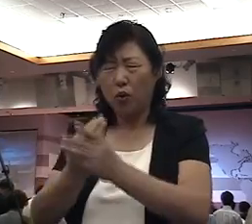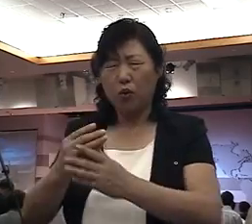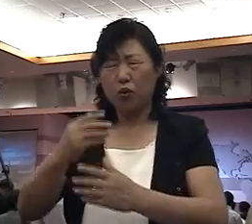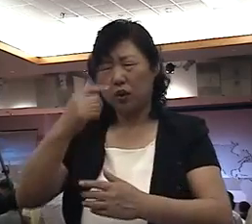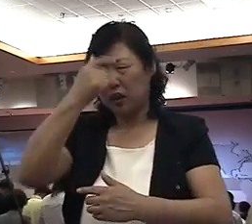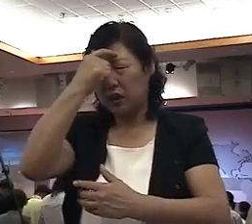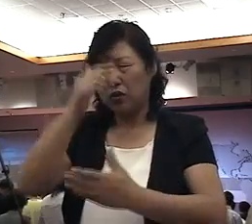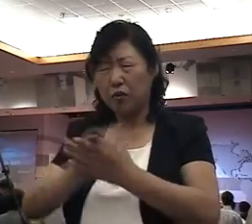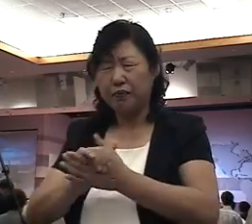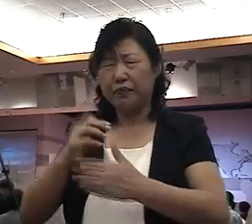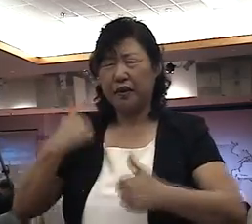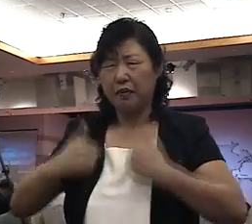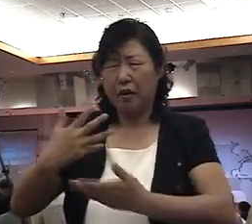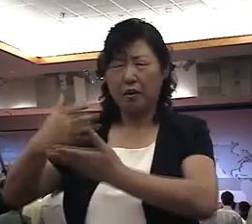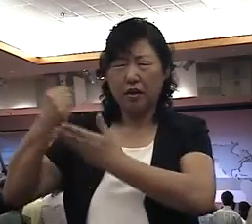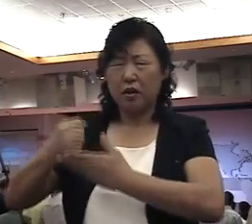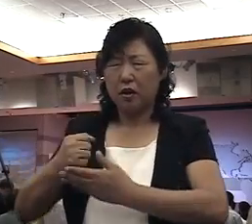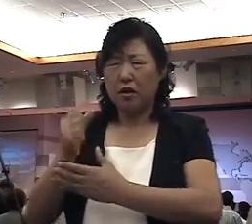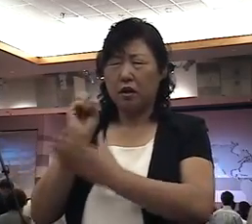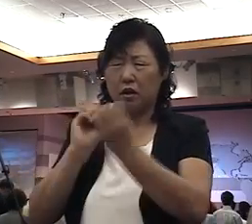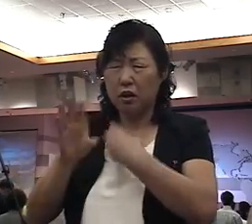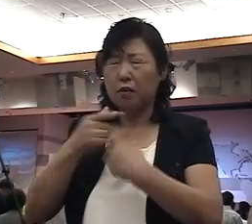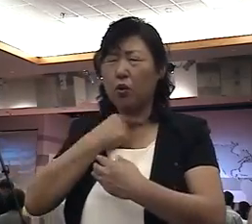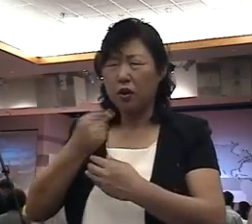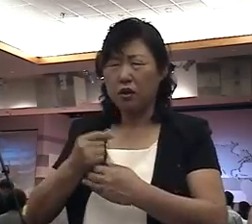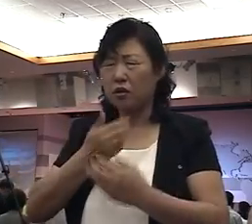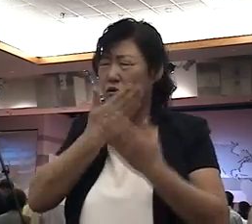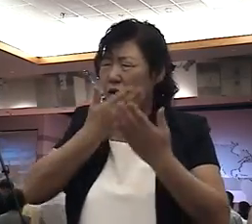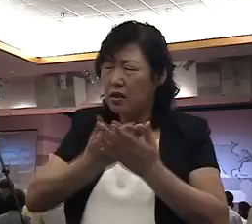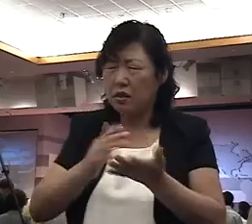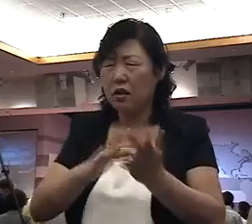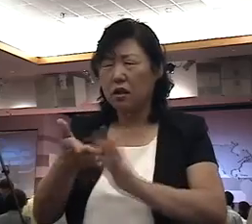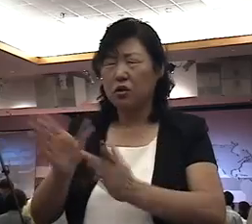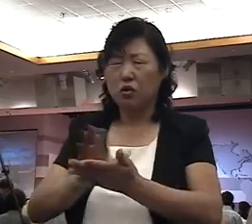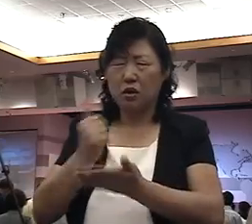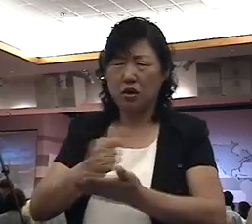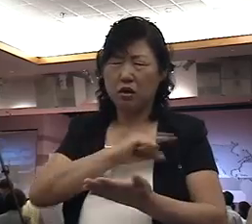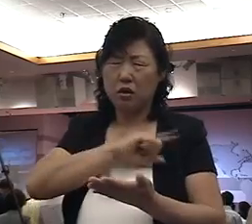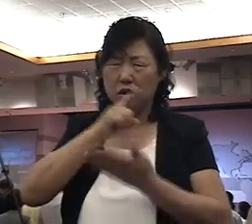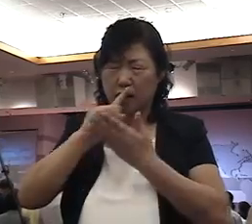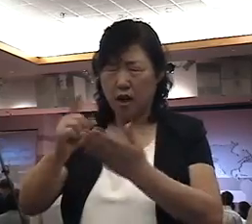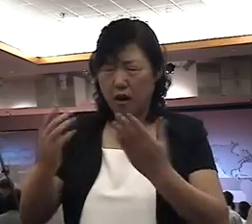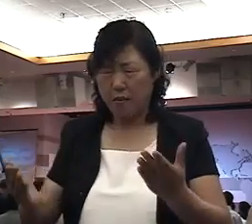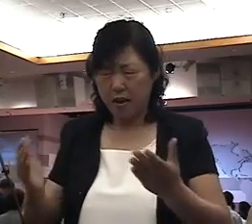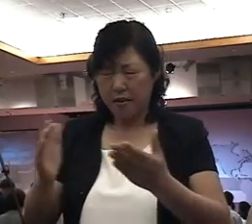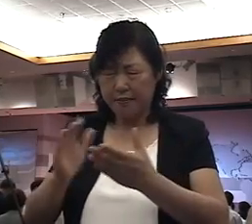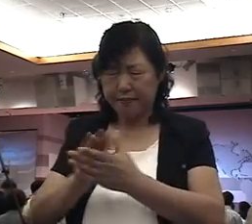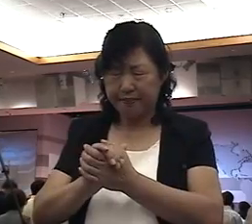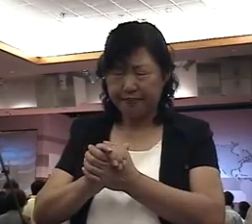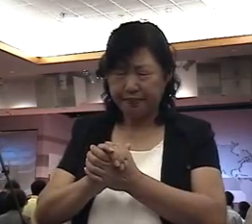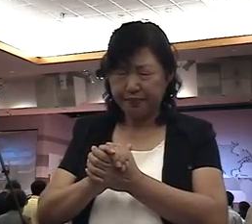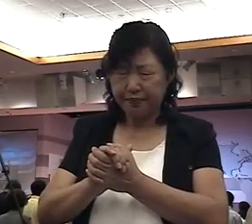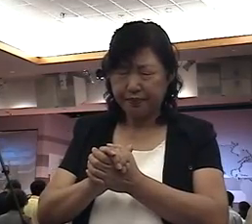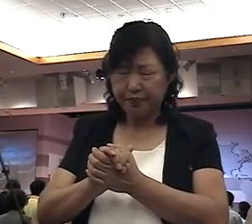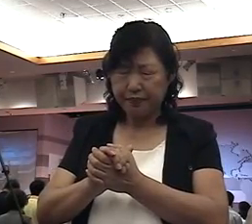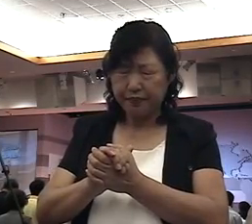응답하길 원하시는 존귀하신 예수 그리스도 이름으로 감사하며 기도 올려옵나이다. 아멘.